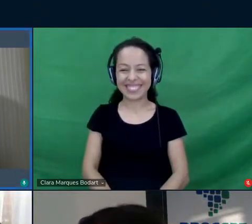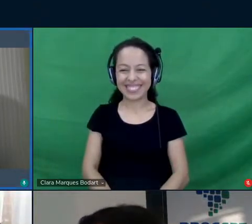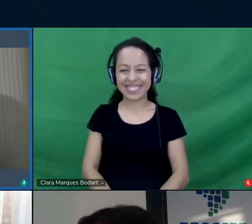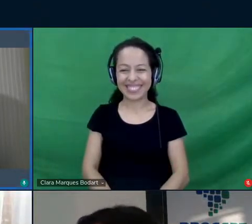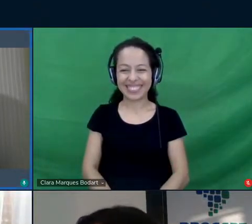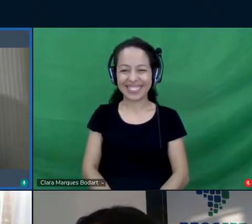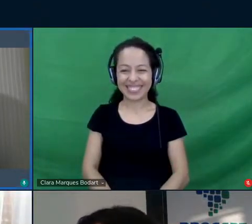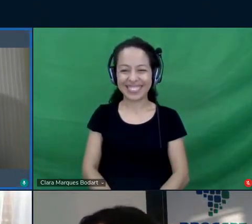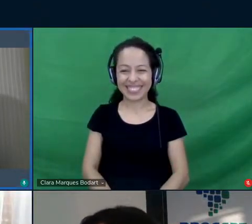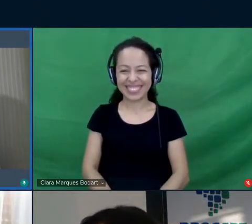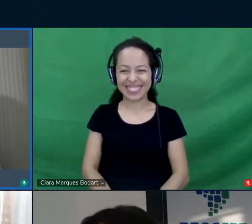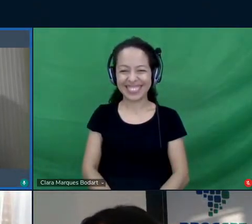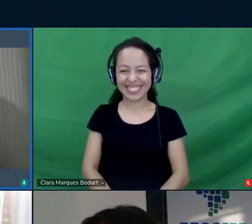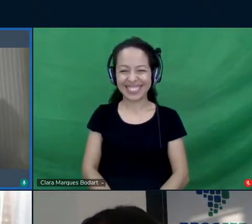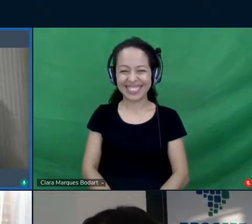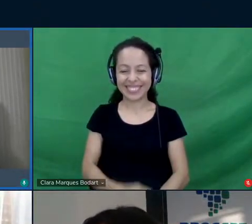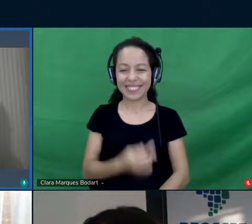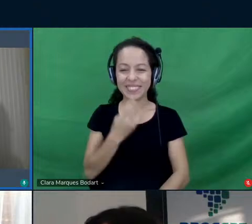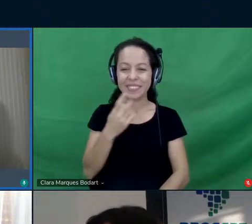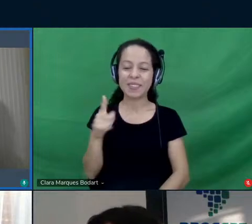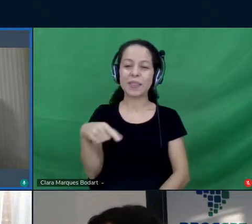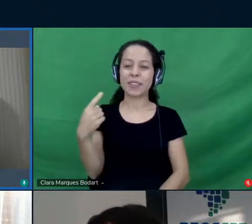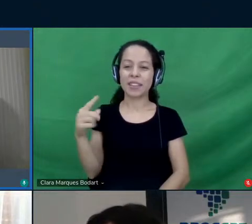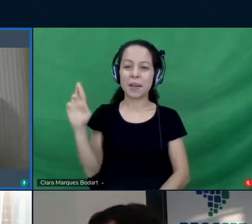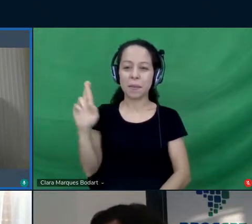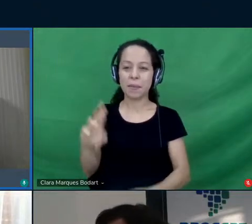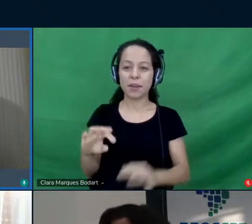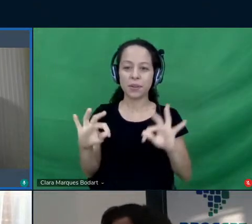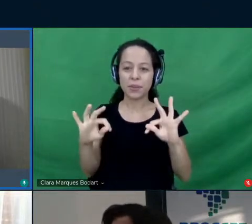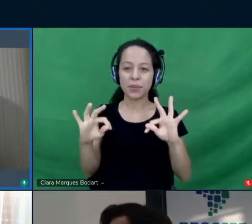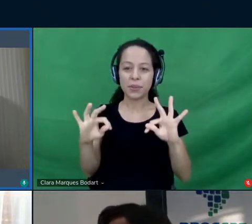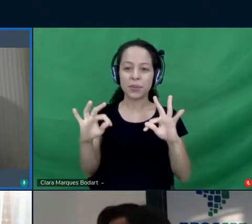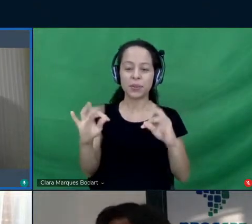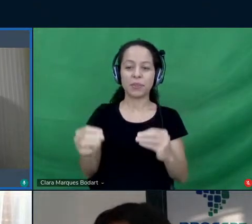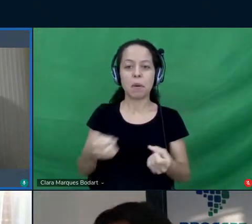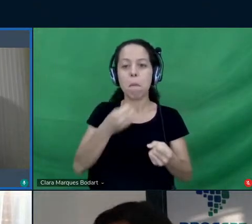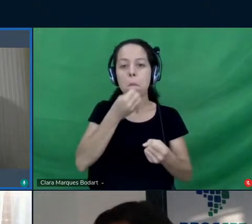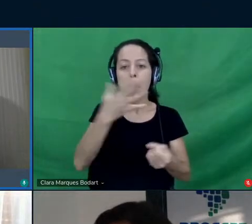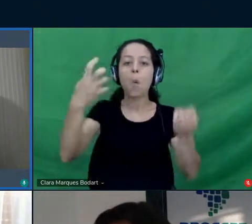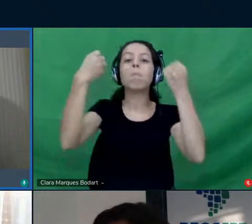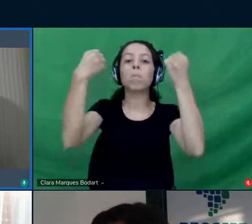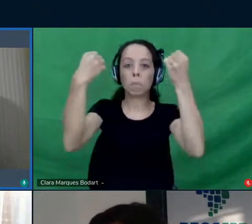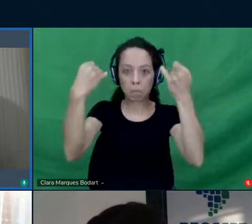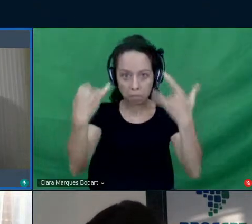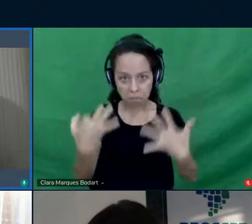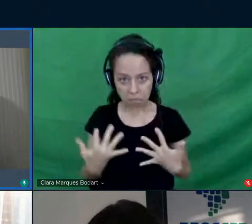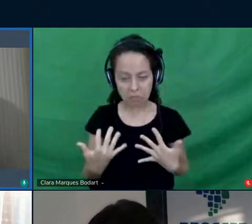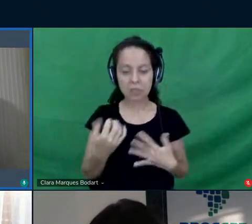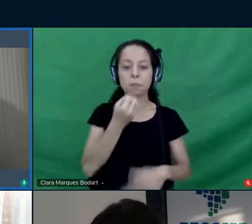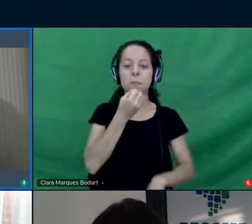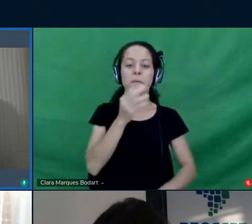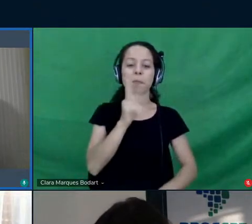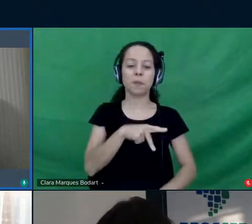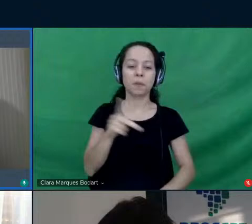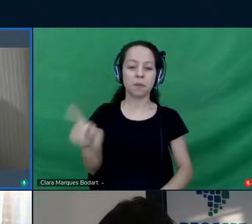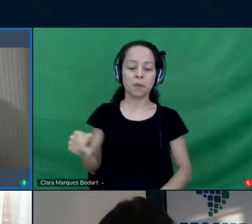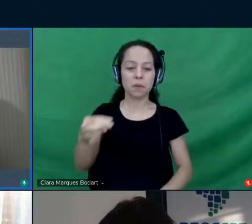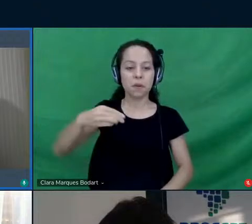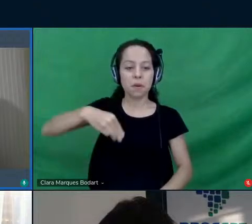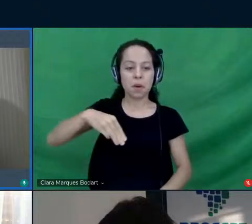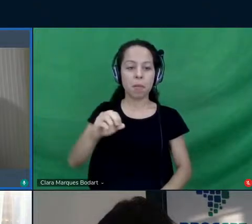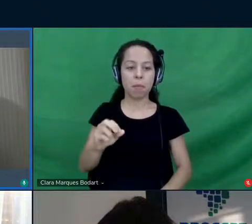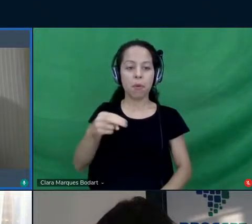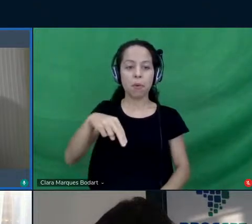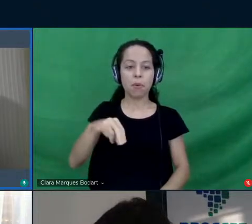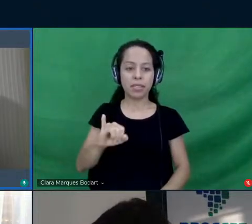Porque a gente agradece aí, em nome de todos, a bela explanação da professora Mônica Ribeiro da Silva. A gente agradece também aí